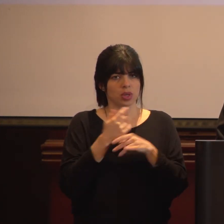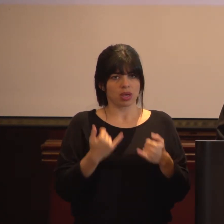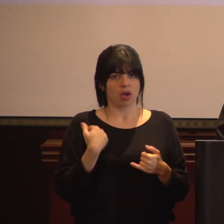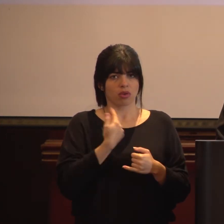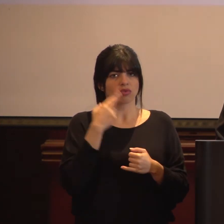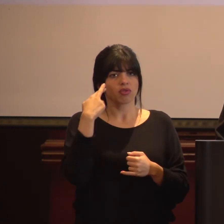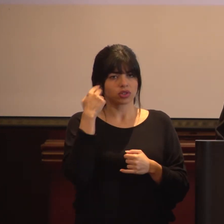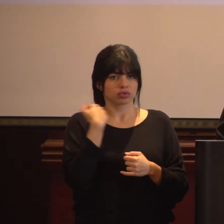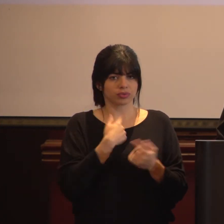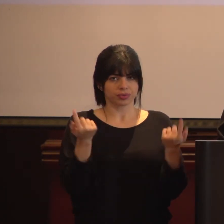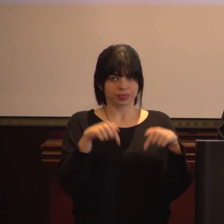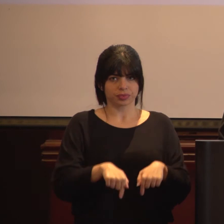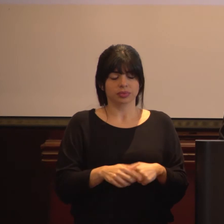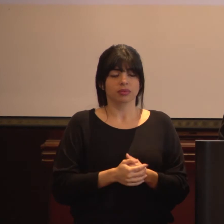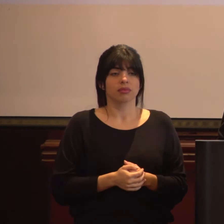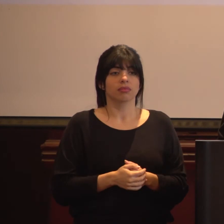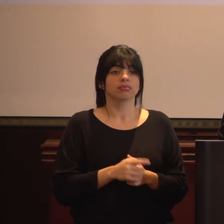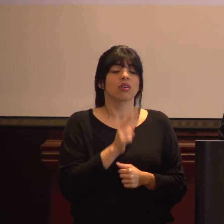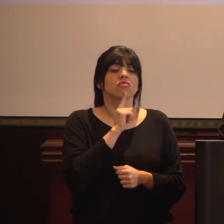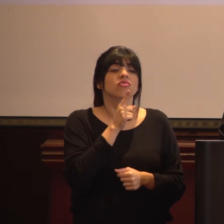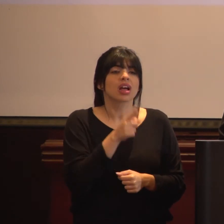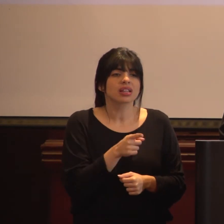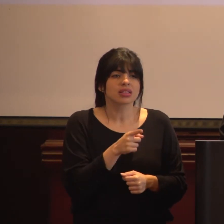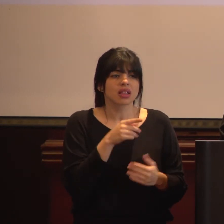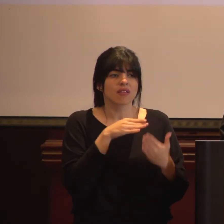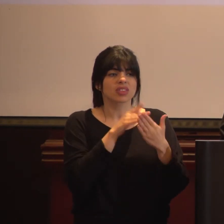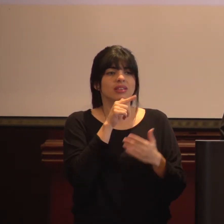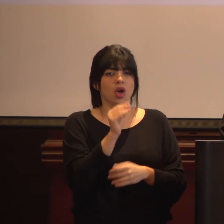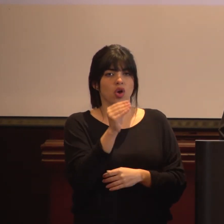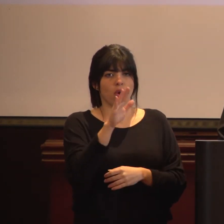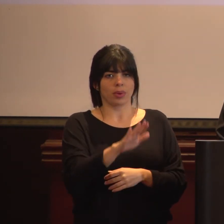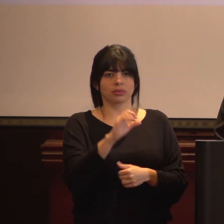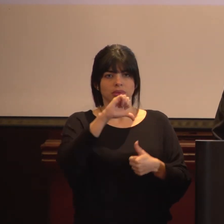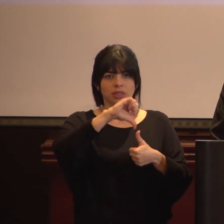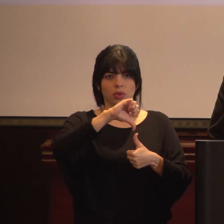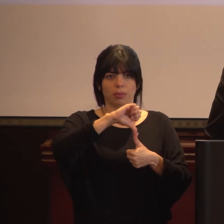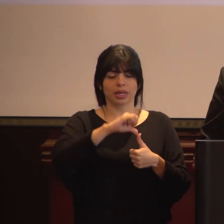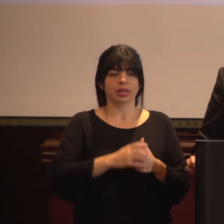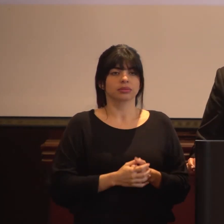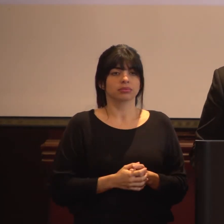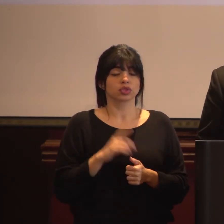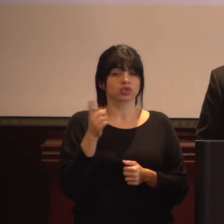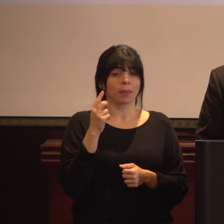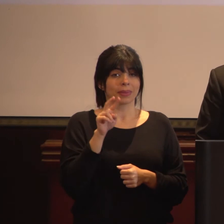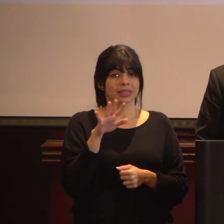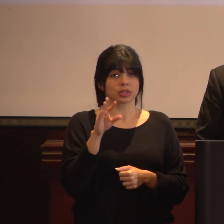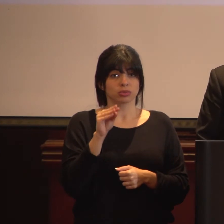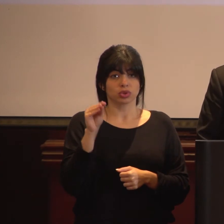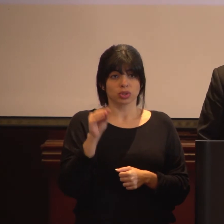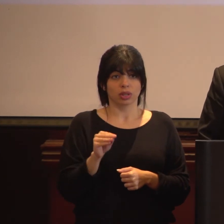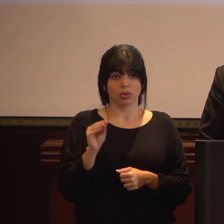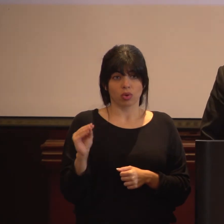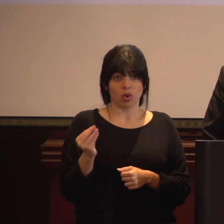nos convoca la que enfrentan los jóvenes Centroamericanos solo un 25% de los